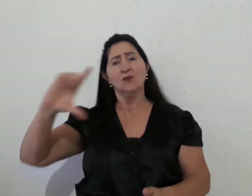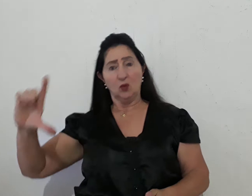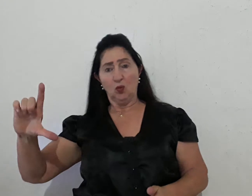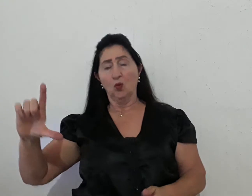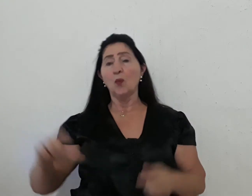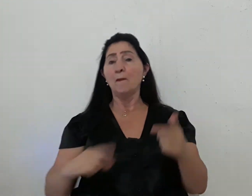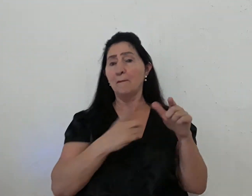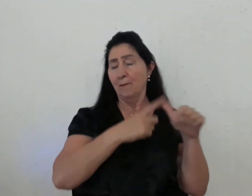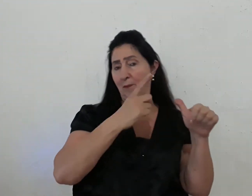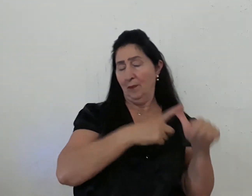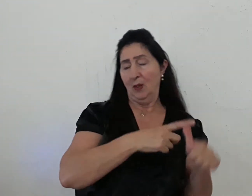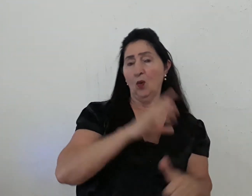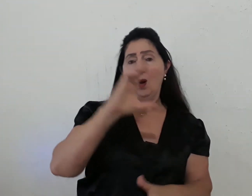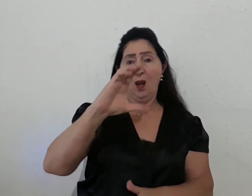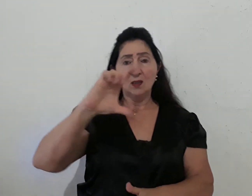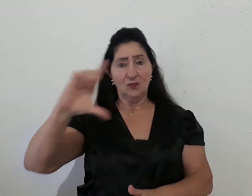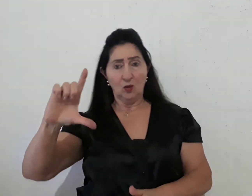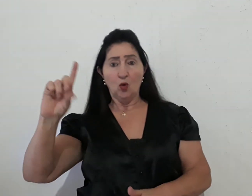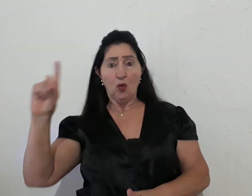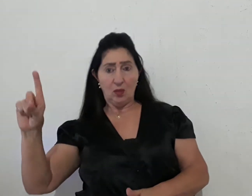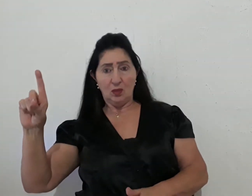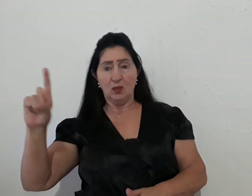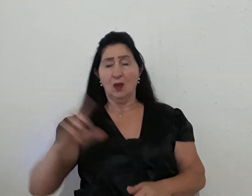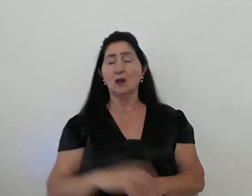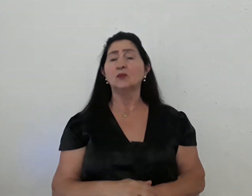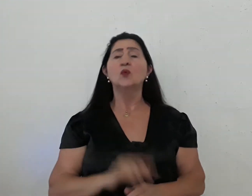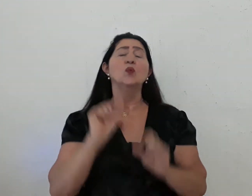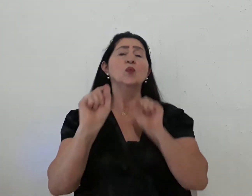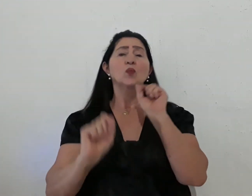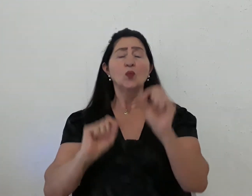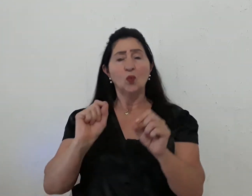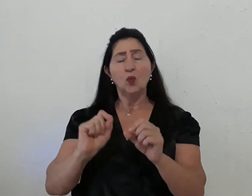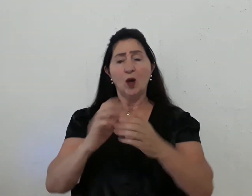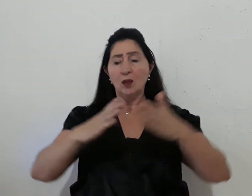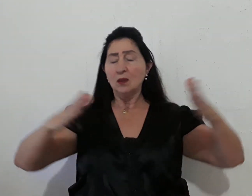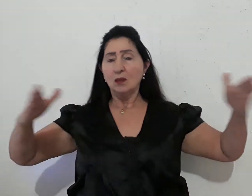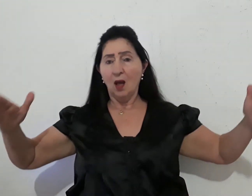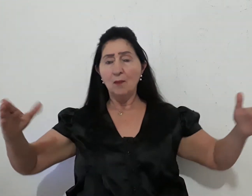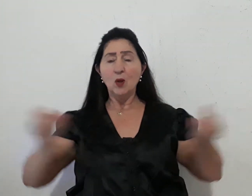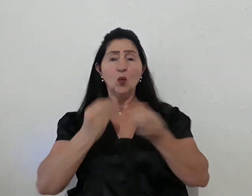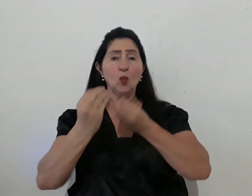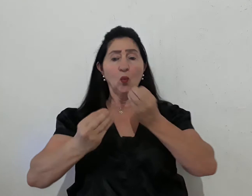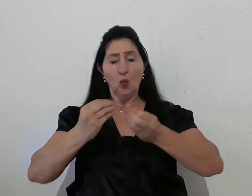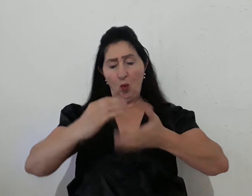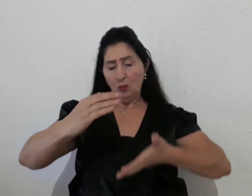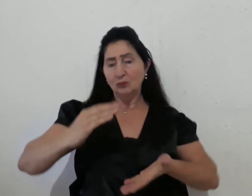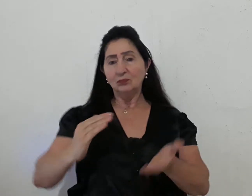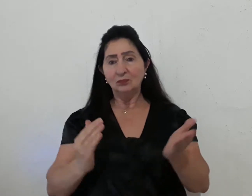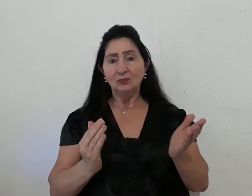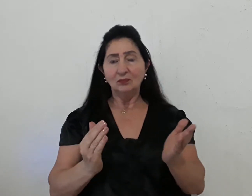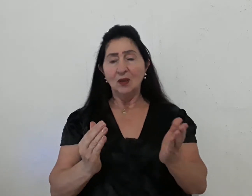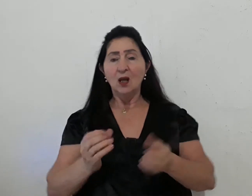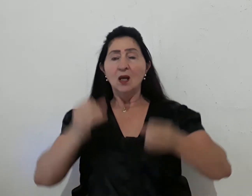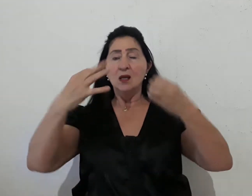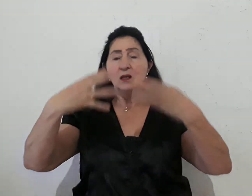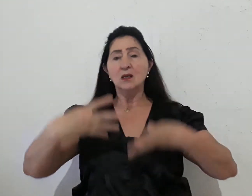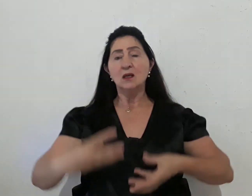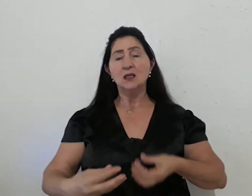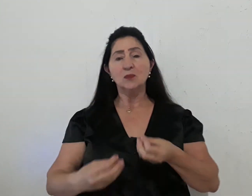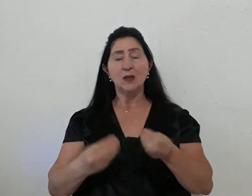Classificador descritivo. Se refere ao tamanho e forma, utiliza para descrever a aparência de um